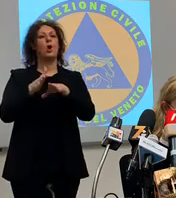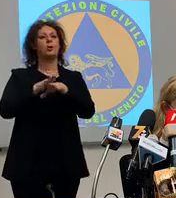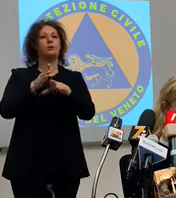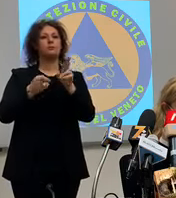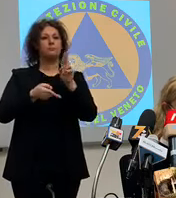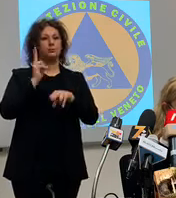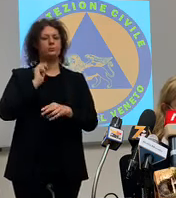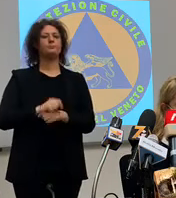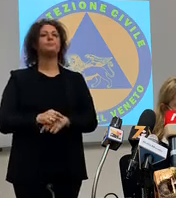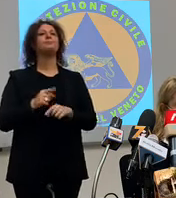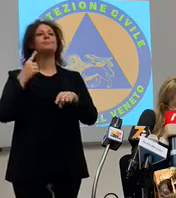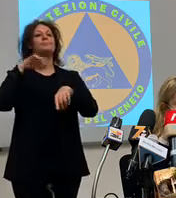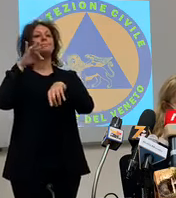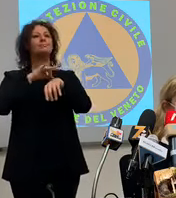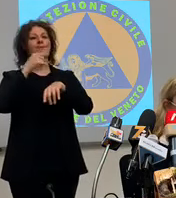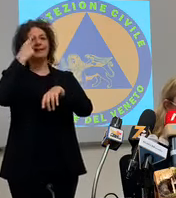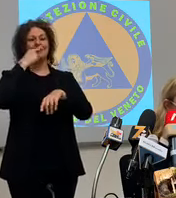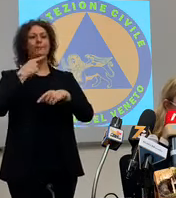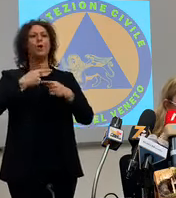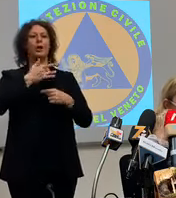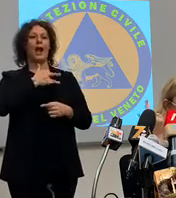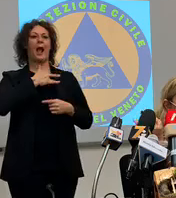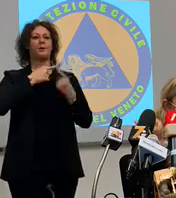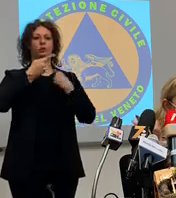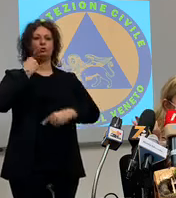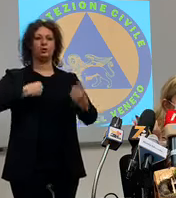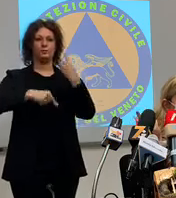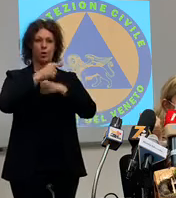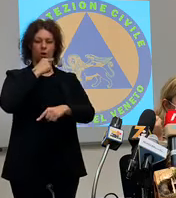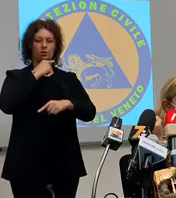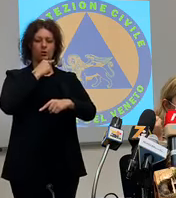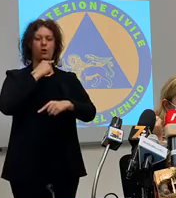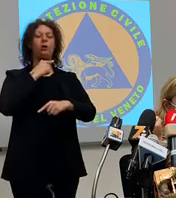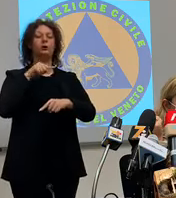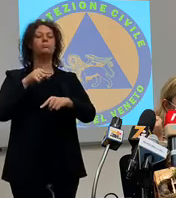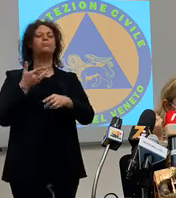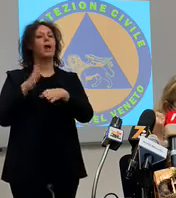circolatorie sia quelle cardiovascolari che quelle cerebrovascolari